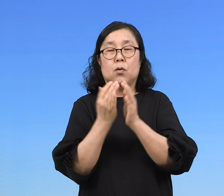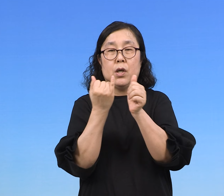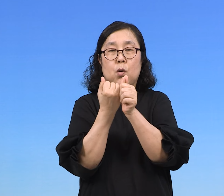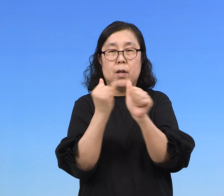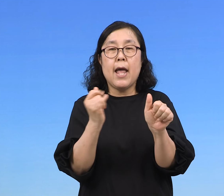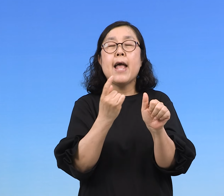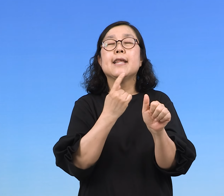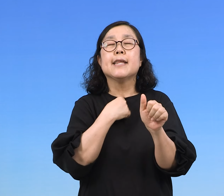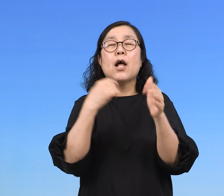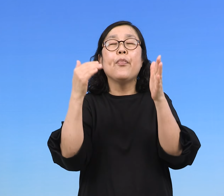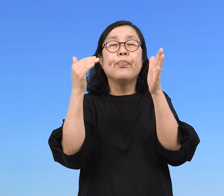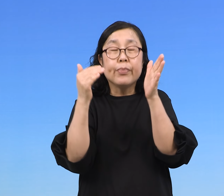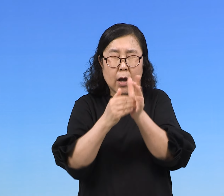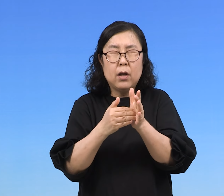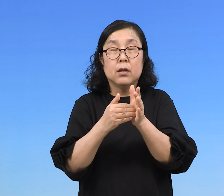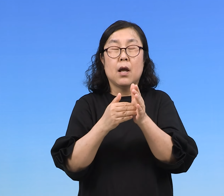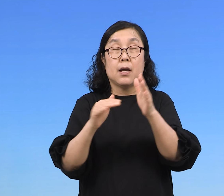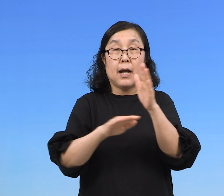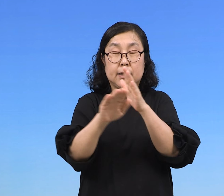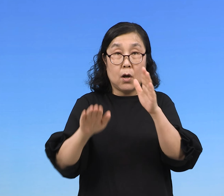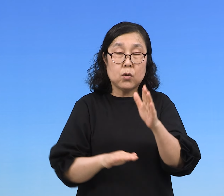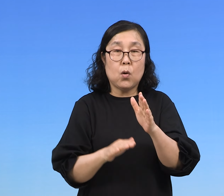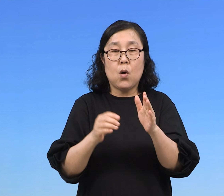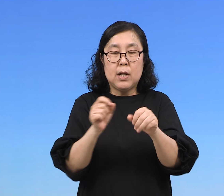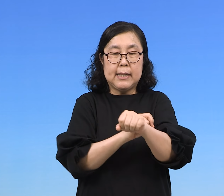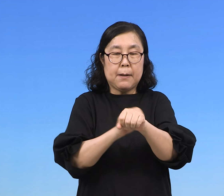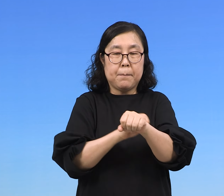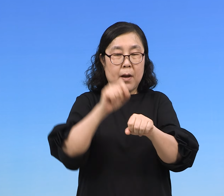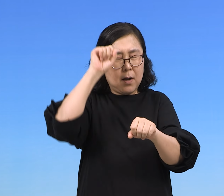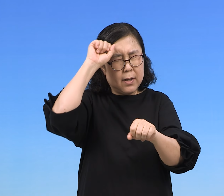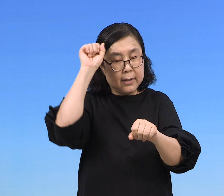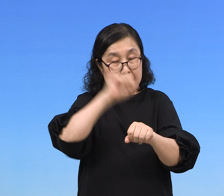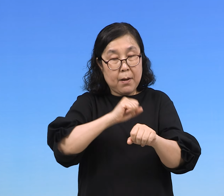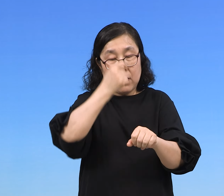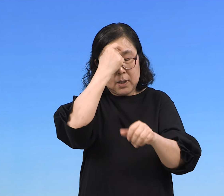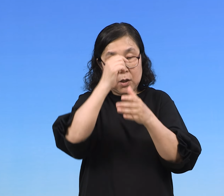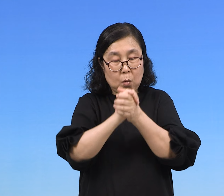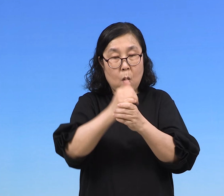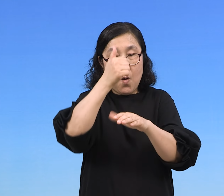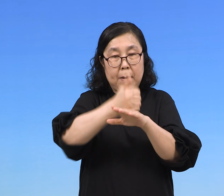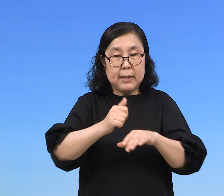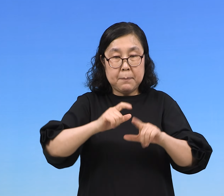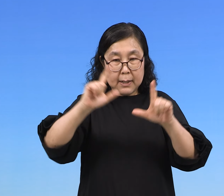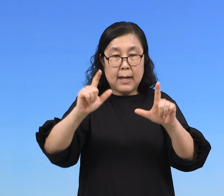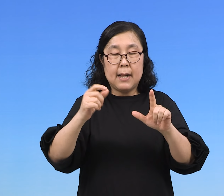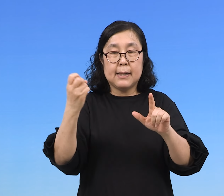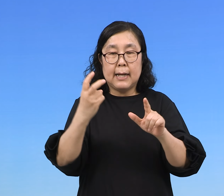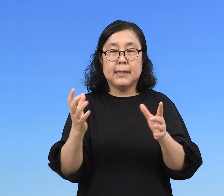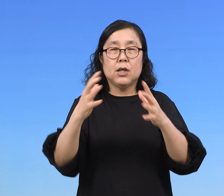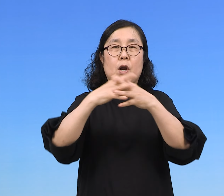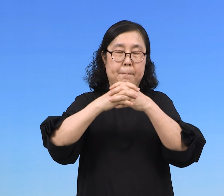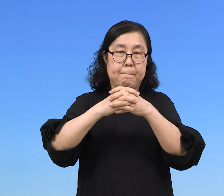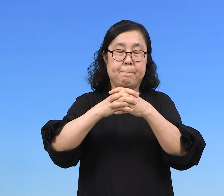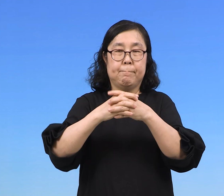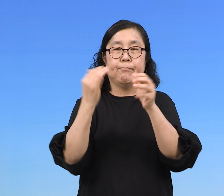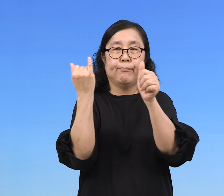부흥의 마지막 날 제가 인도하는 재결합식을 인도한 적도 있습니다. 말씀의